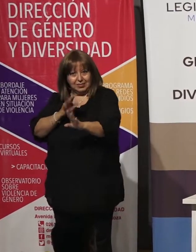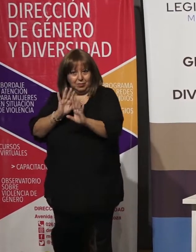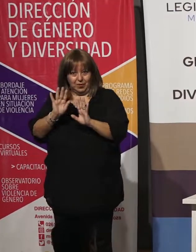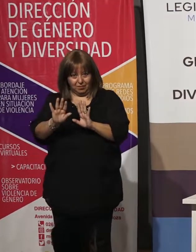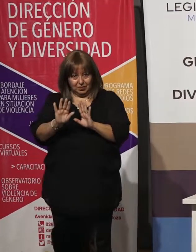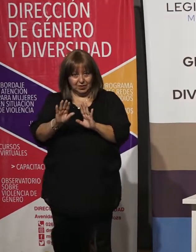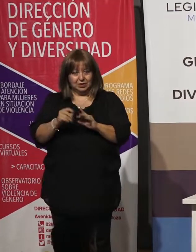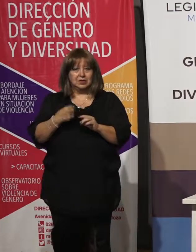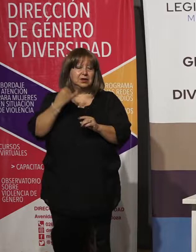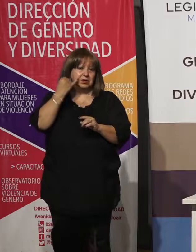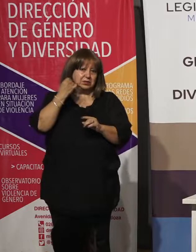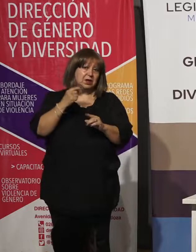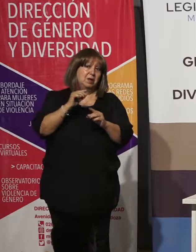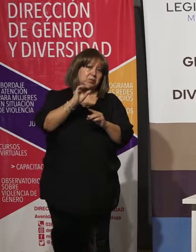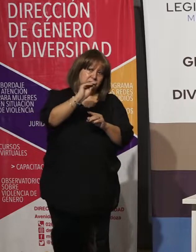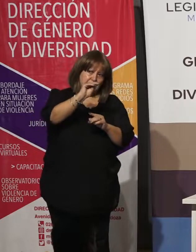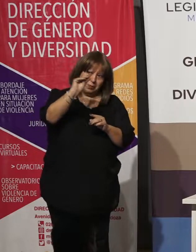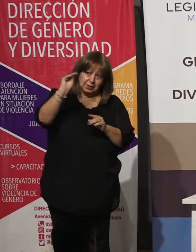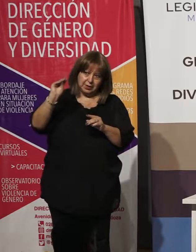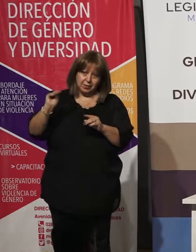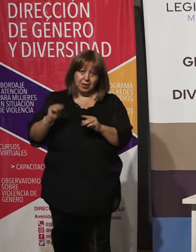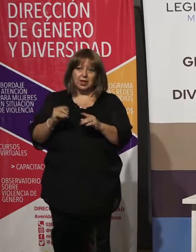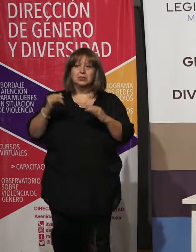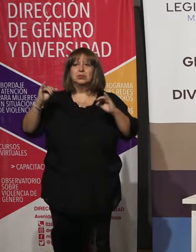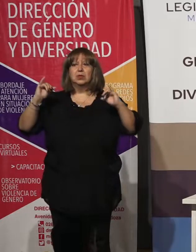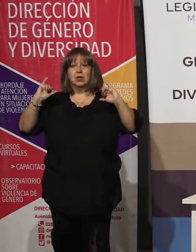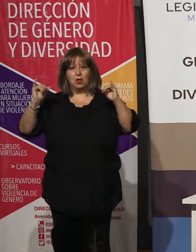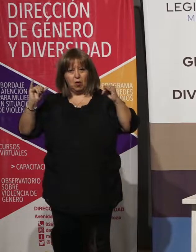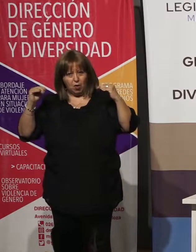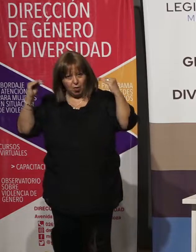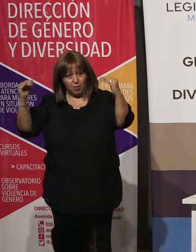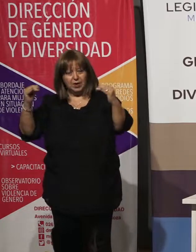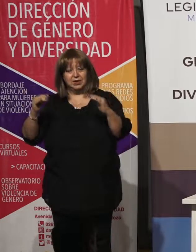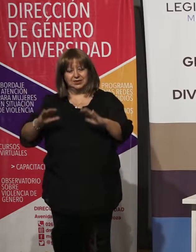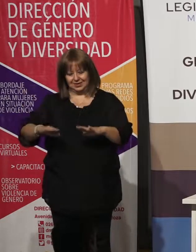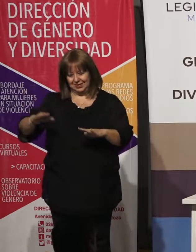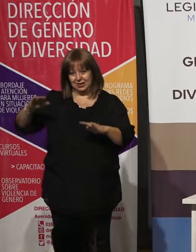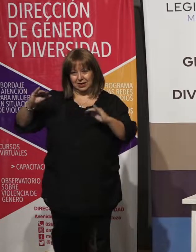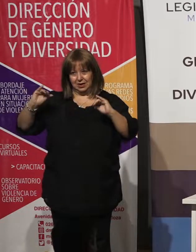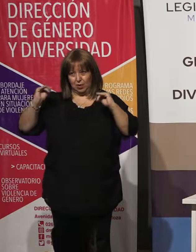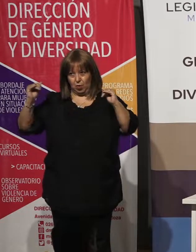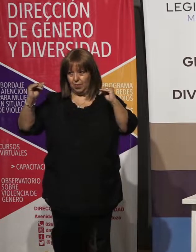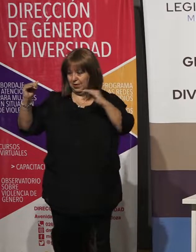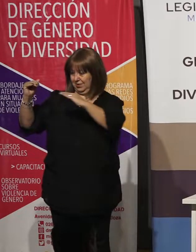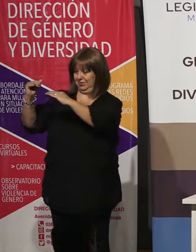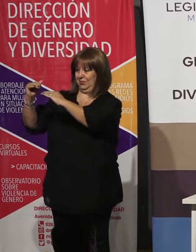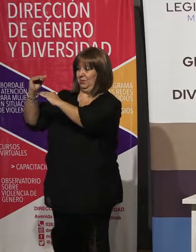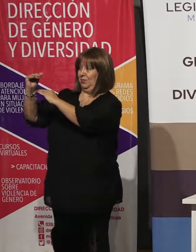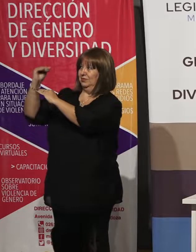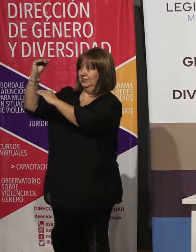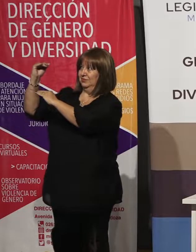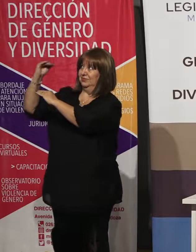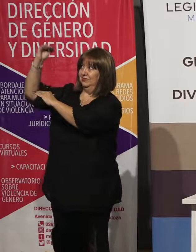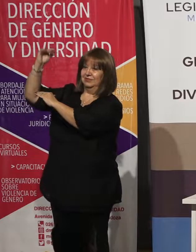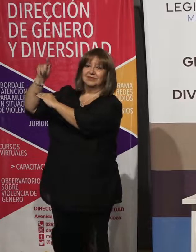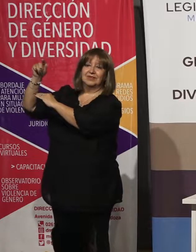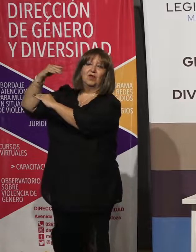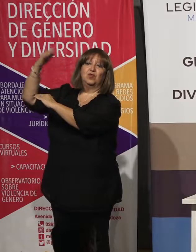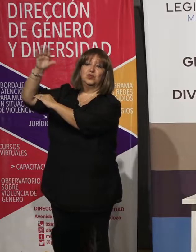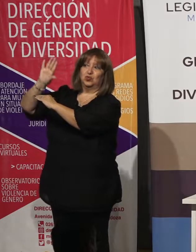recorriendo diferentes puntos, abarcando adolescentes, a jóvenes, que son nuestro futuro, son nuestra futura